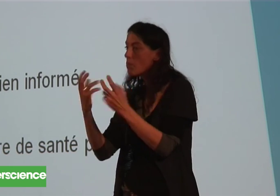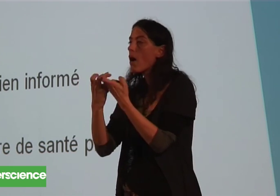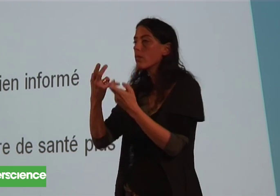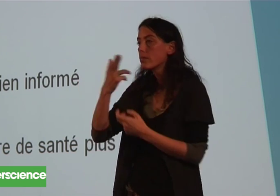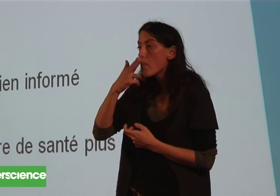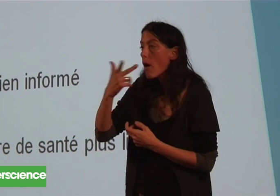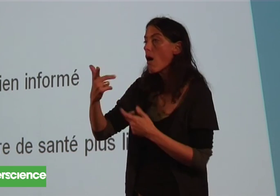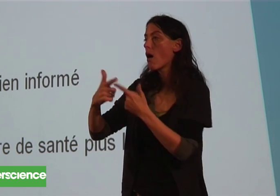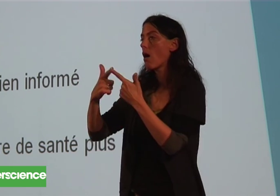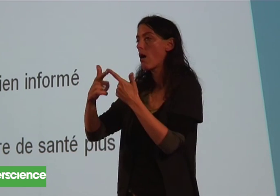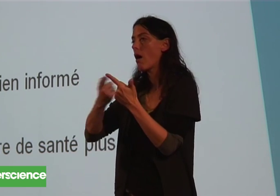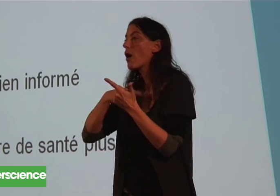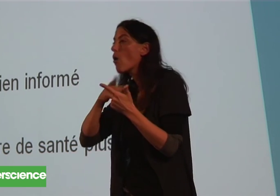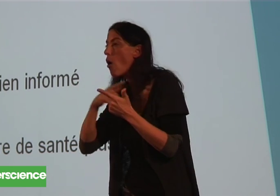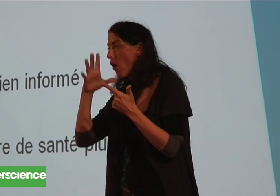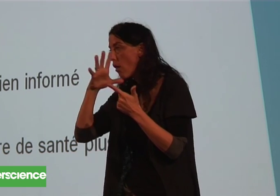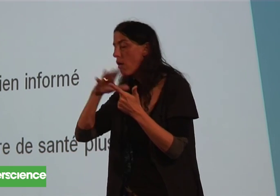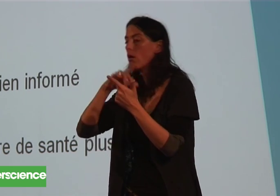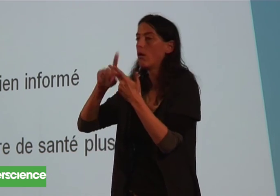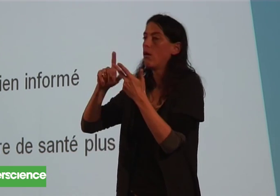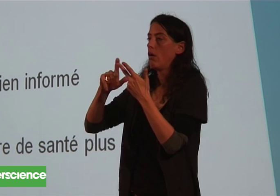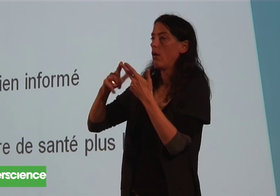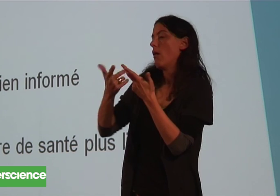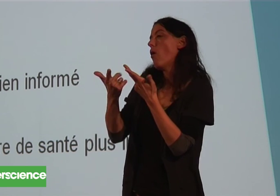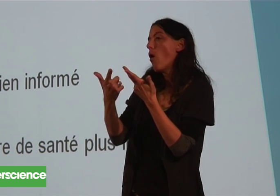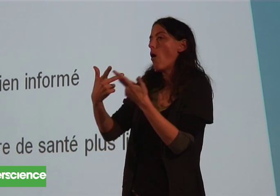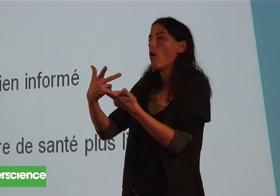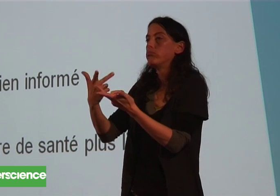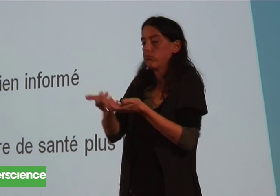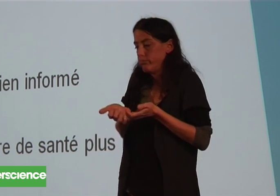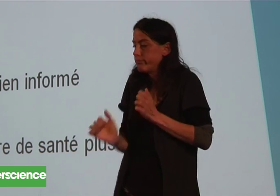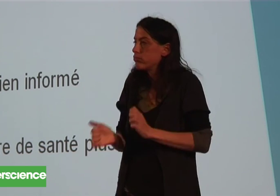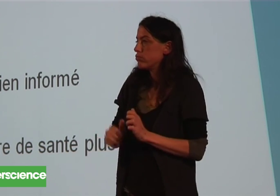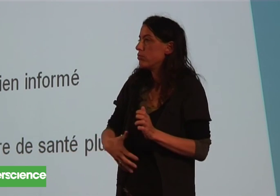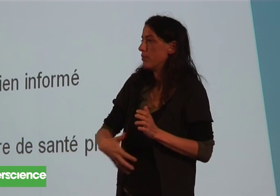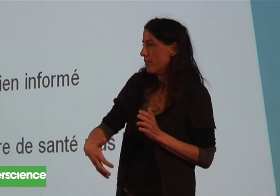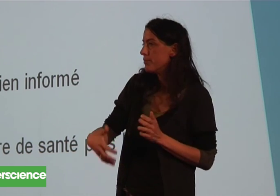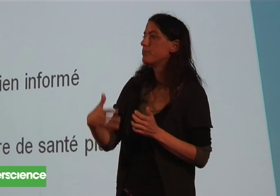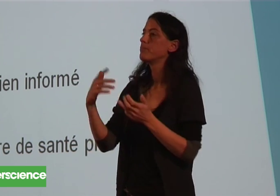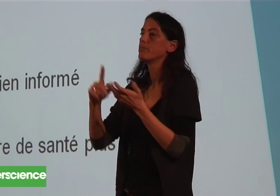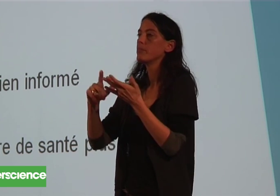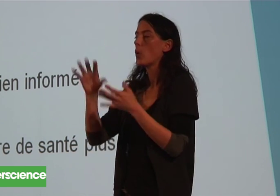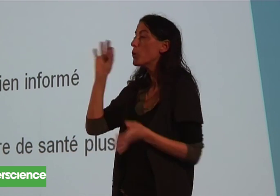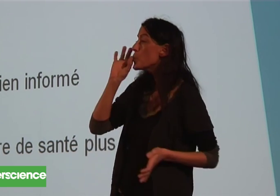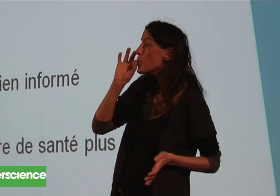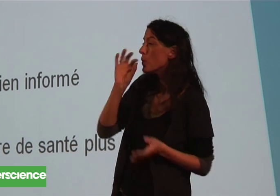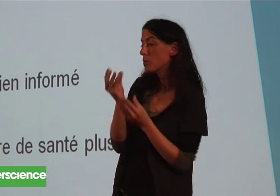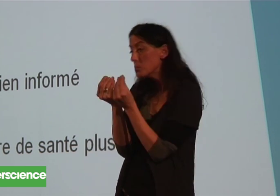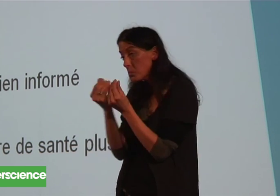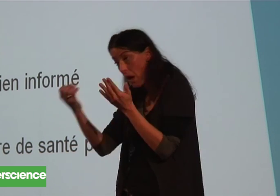la contraception, les vaccinations, le cannabis, etc. Et là encore, les personnes qui sont en difficulté avec la